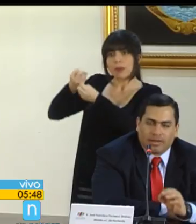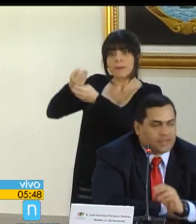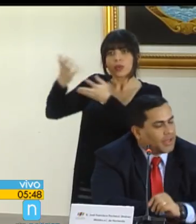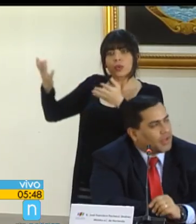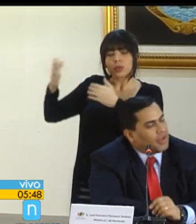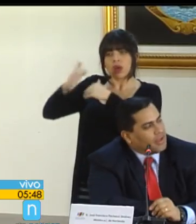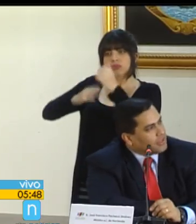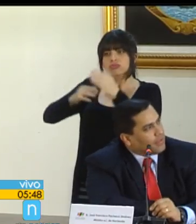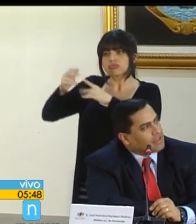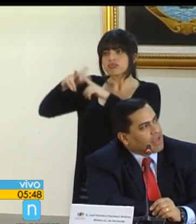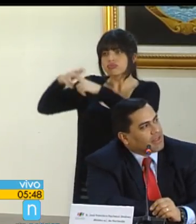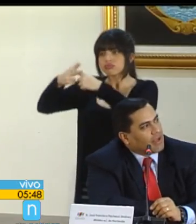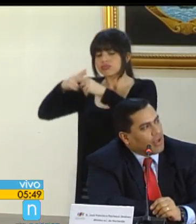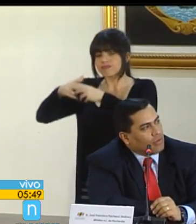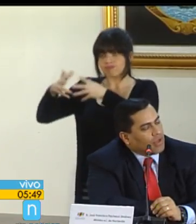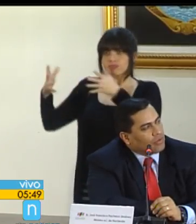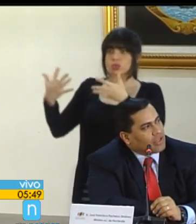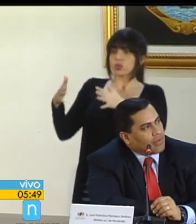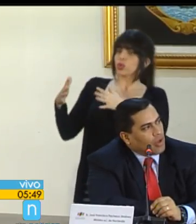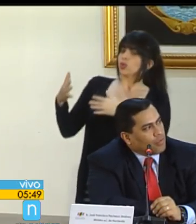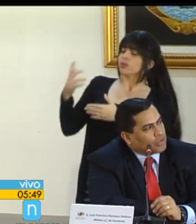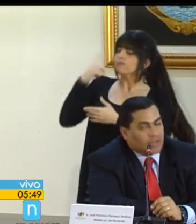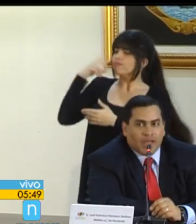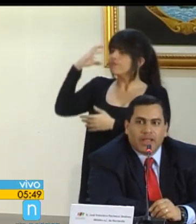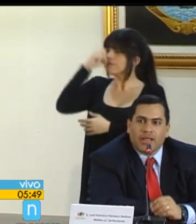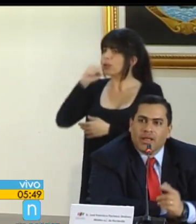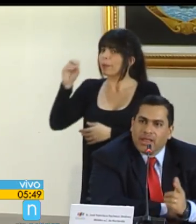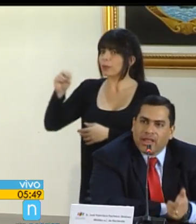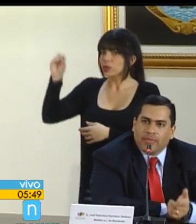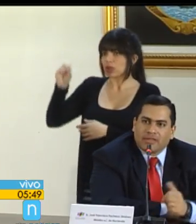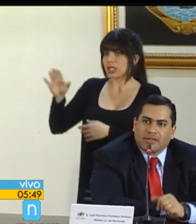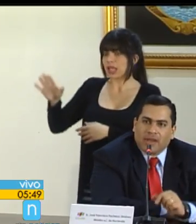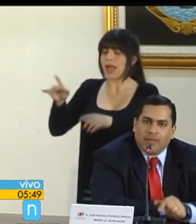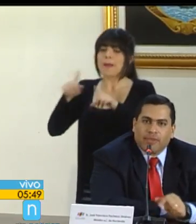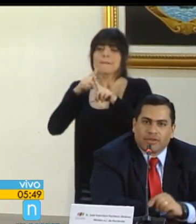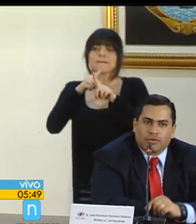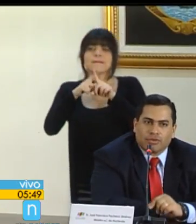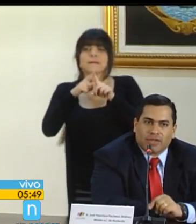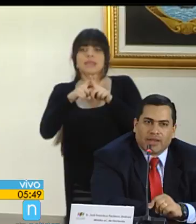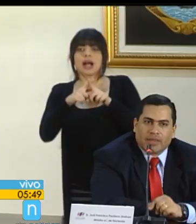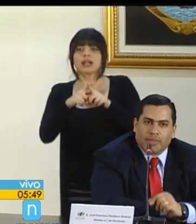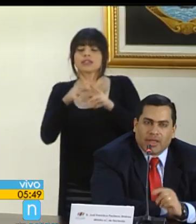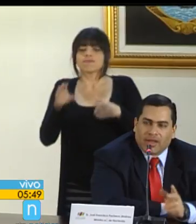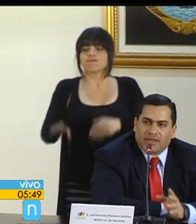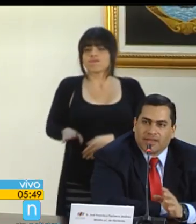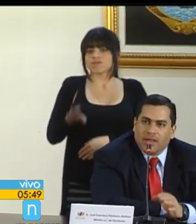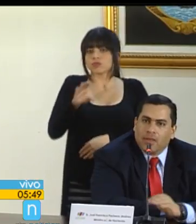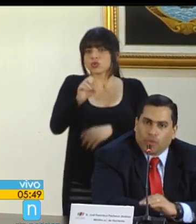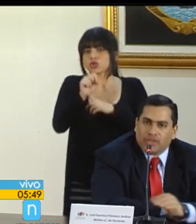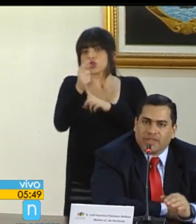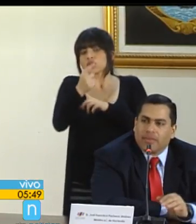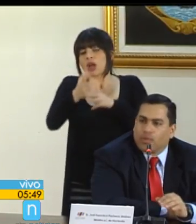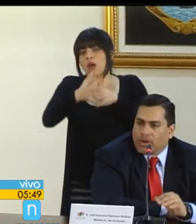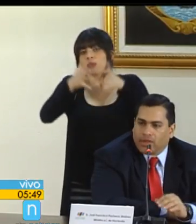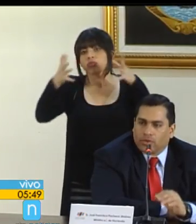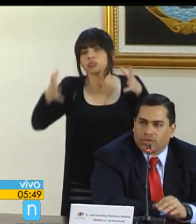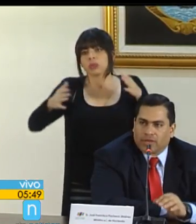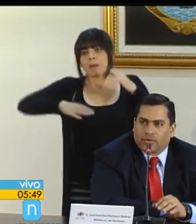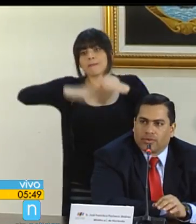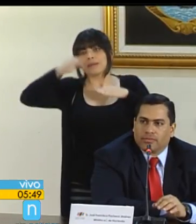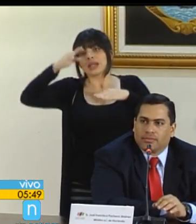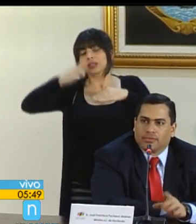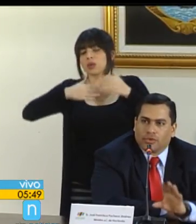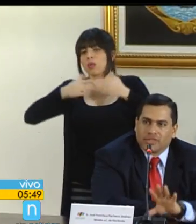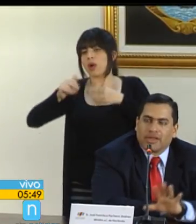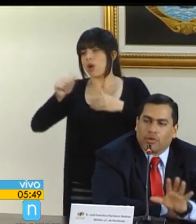se rescata en un determinado porcentaje, y además la inversión social también crece por encima de cualquier otro